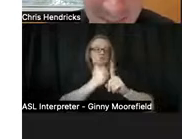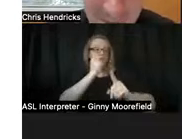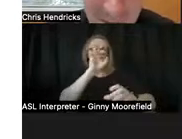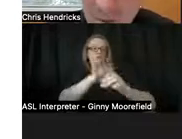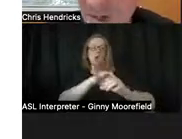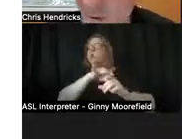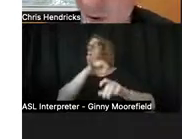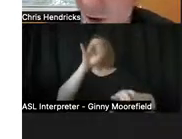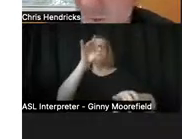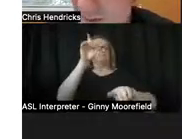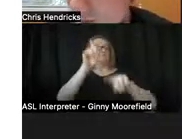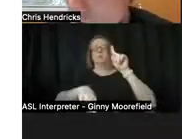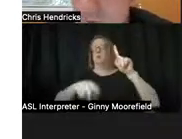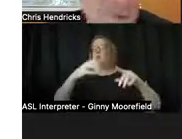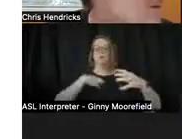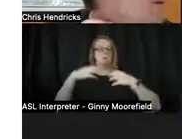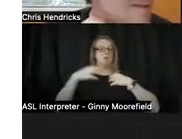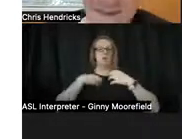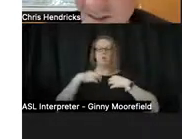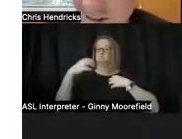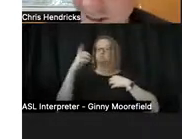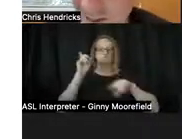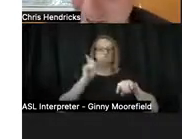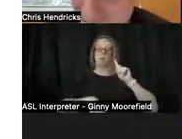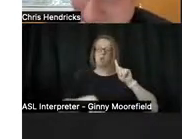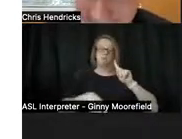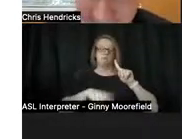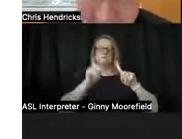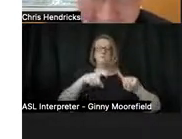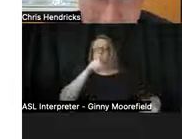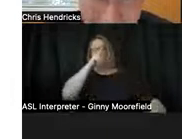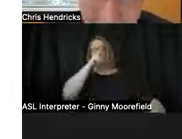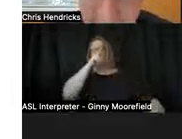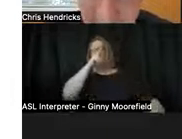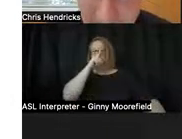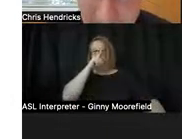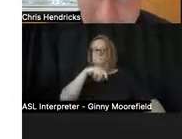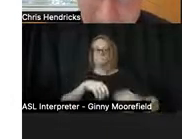tienen derecho para quejarse Lola Eso era lo que decía mi madre también